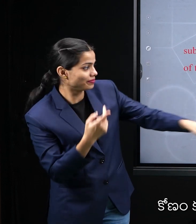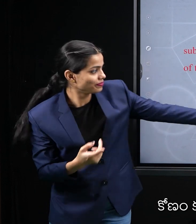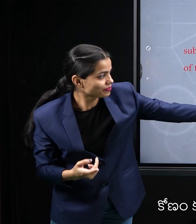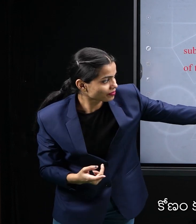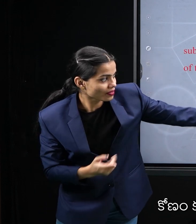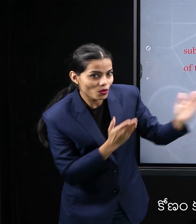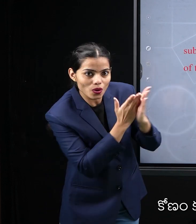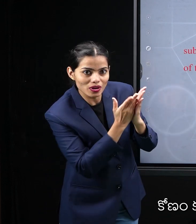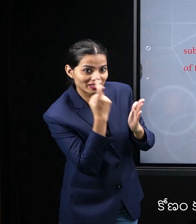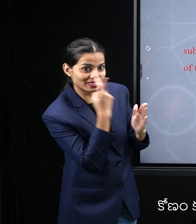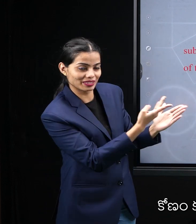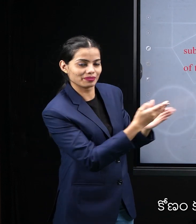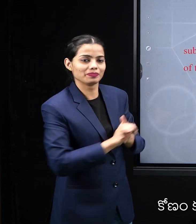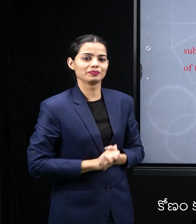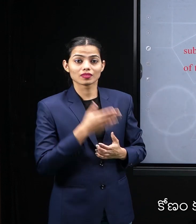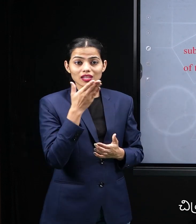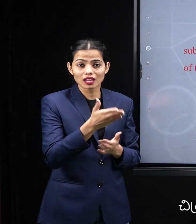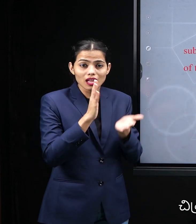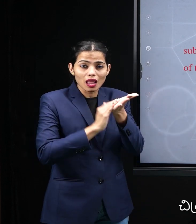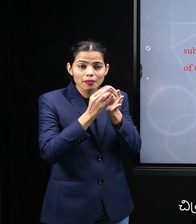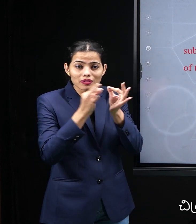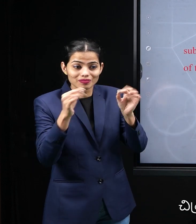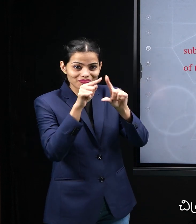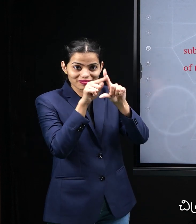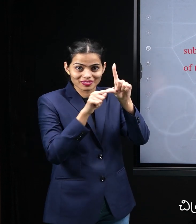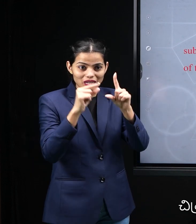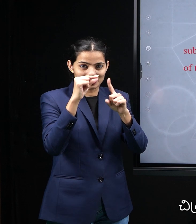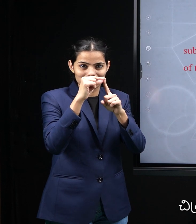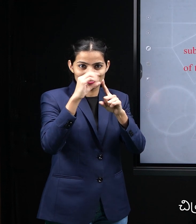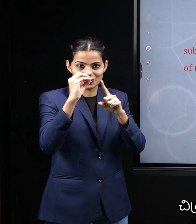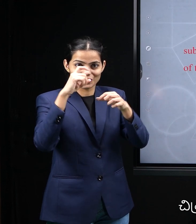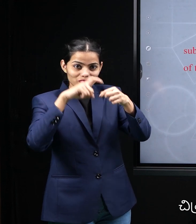కంటే రెండింతలు ఉంటుంది. చిత్రంలో యాంగిల్ POQ